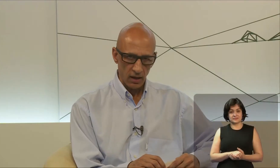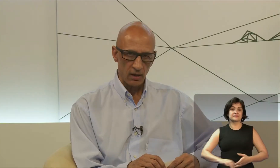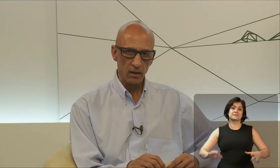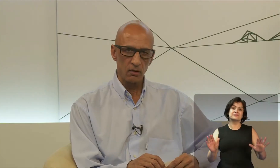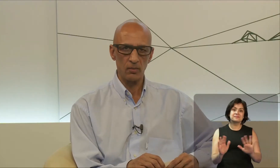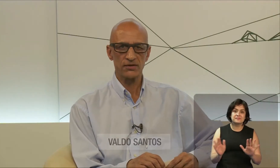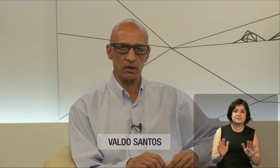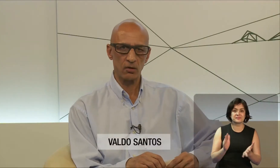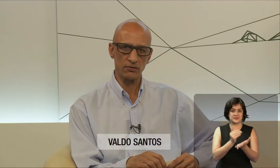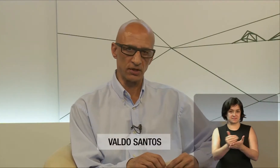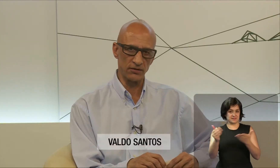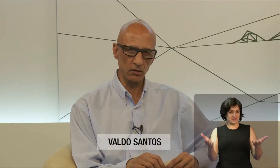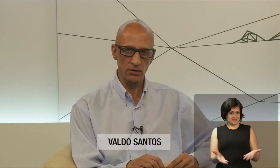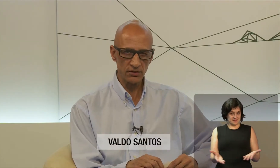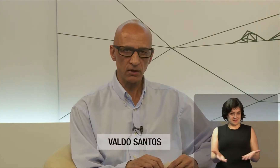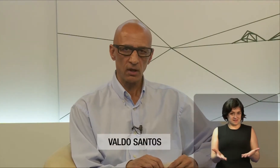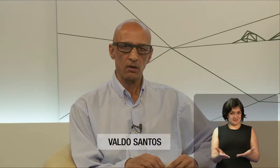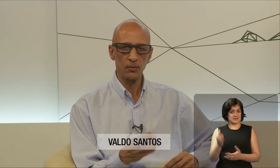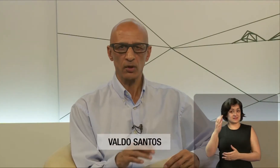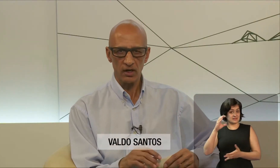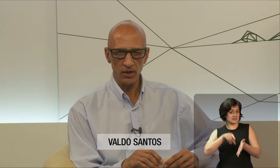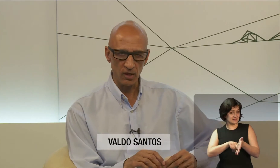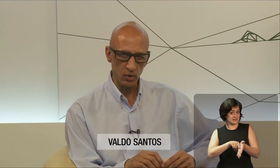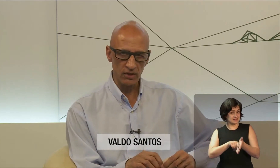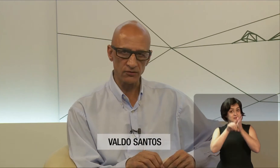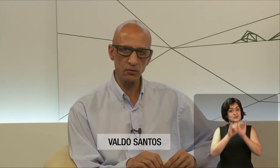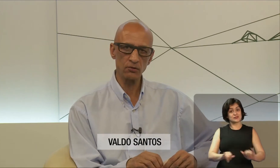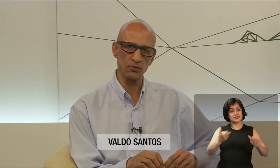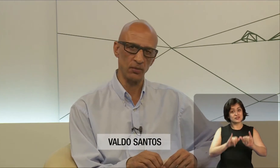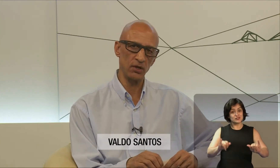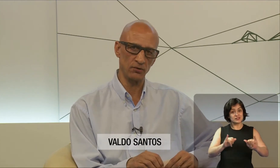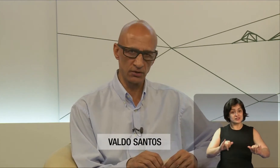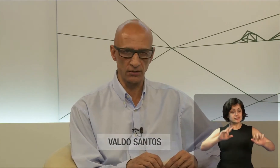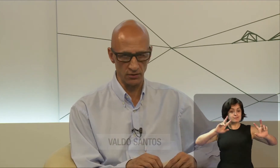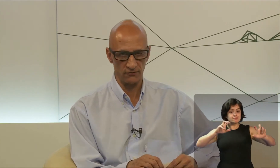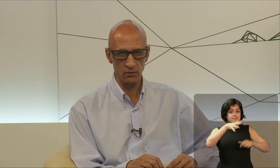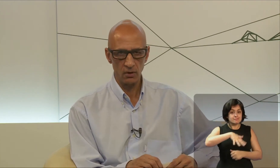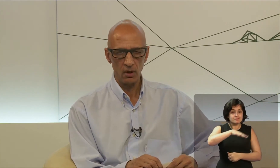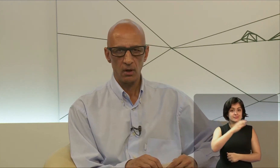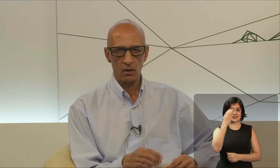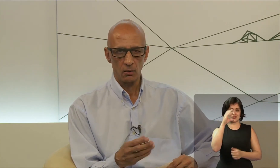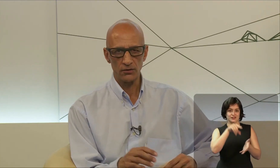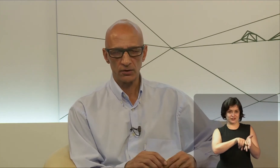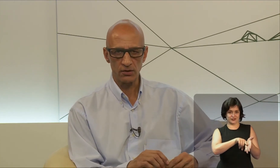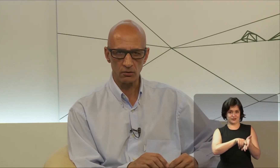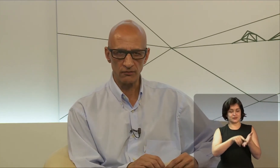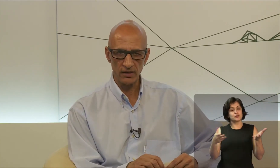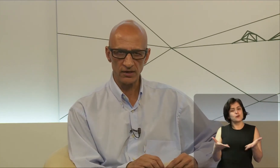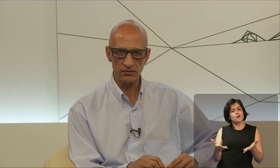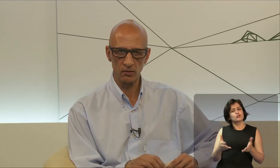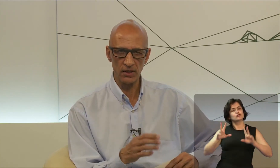Olá, começa agora o Ciência Notícia, o programa que aborda assuntos do meio científico. Hoje a nossa conversa é sobre